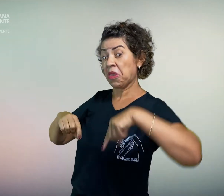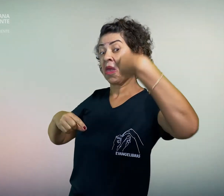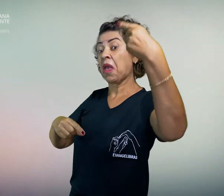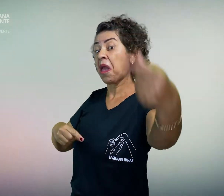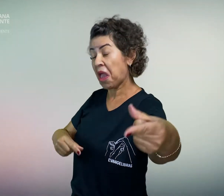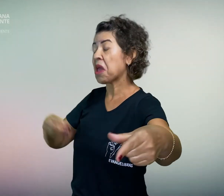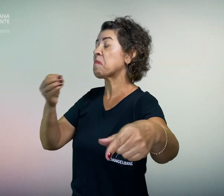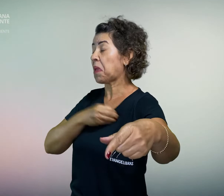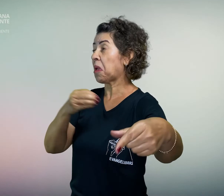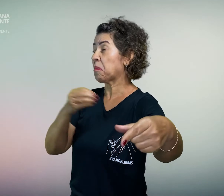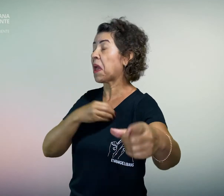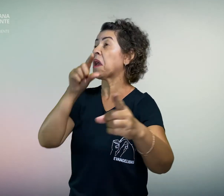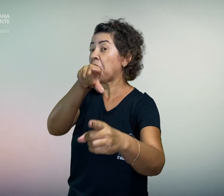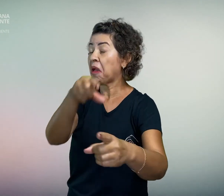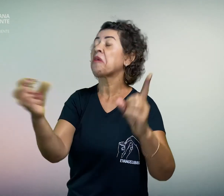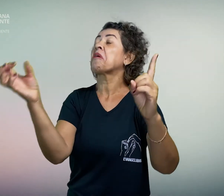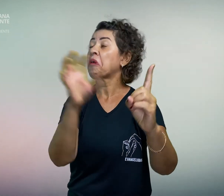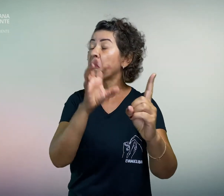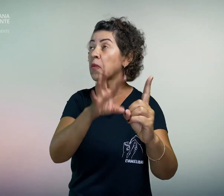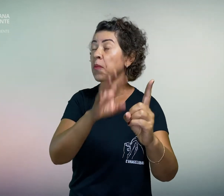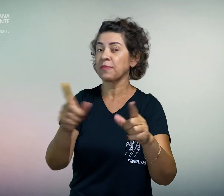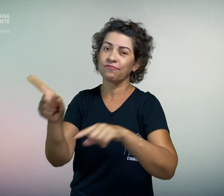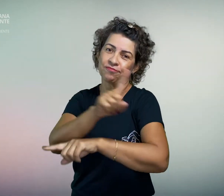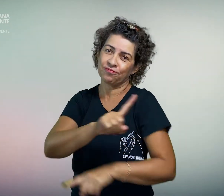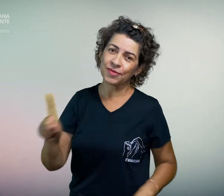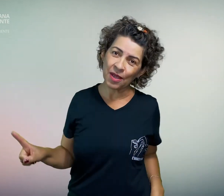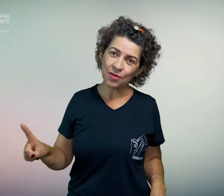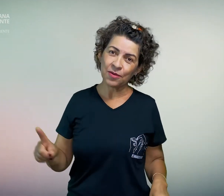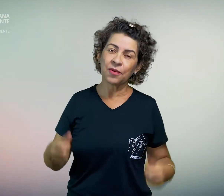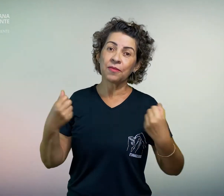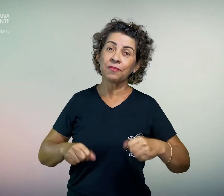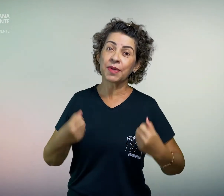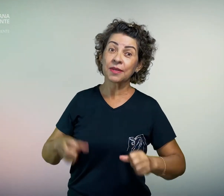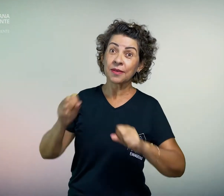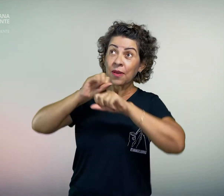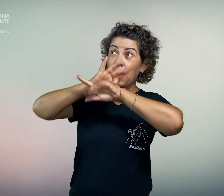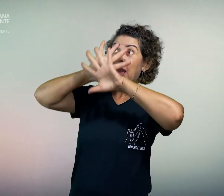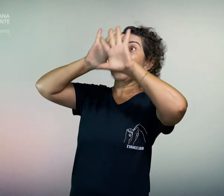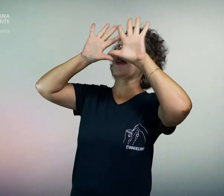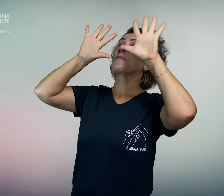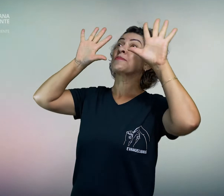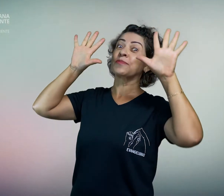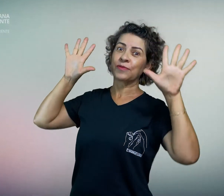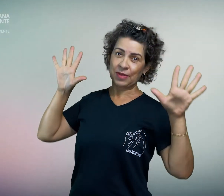É preciso olhar com sinceridade no espelho de nossa alma